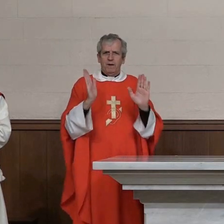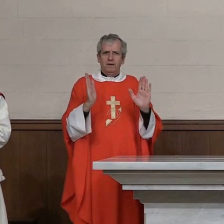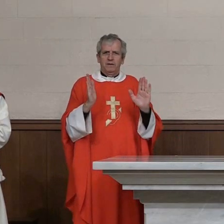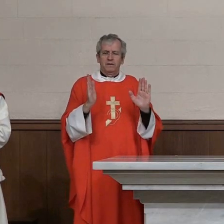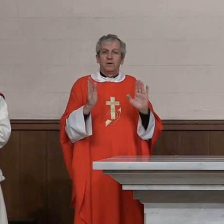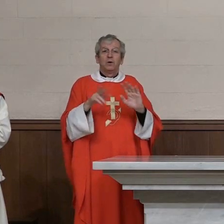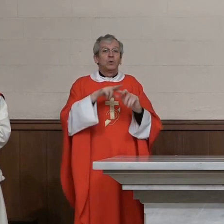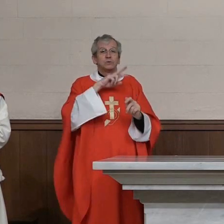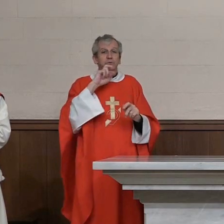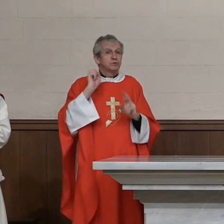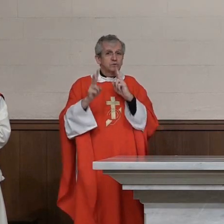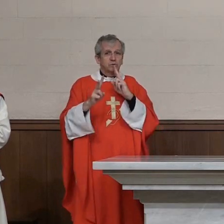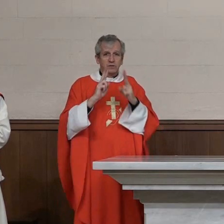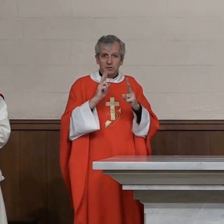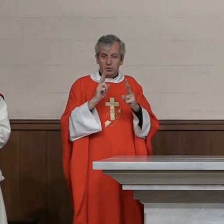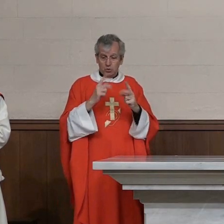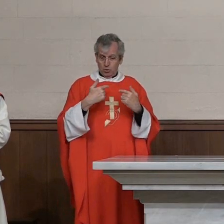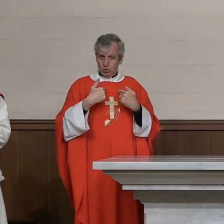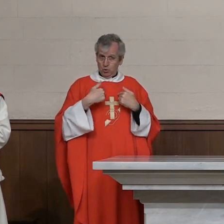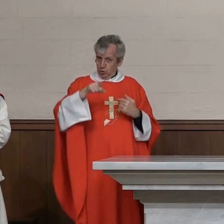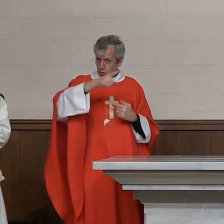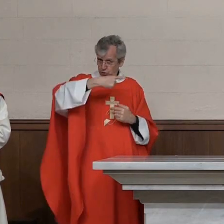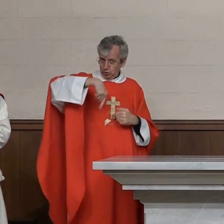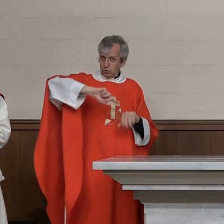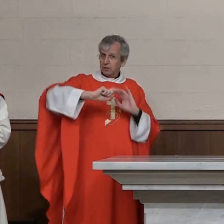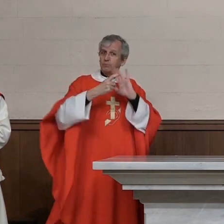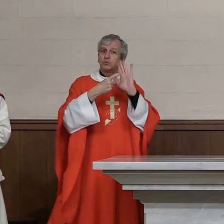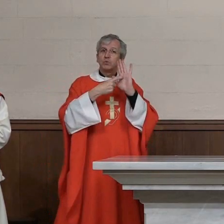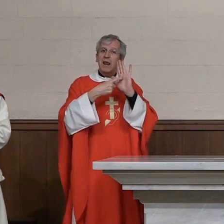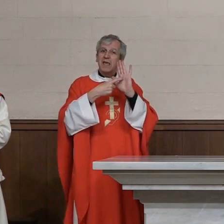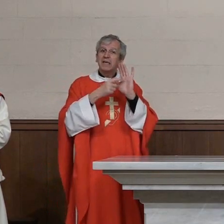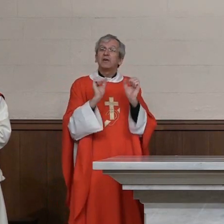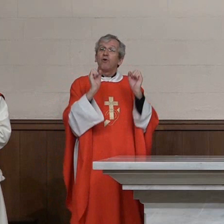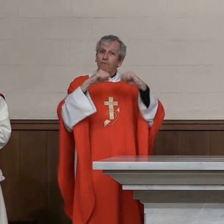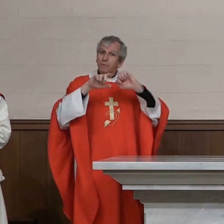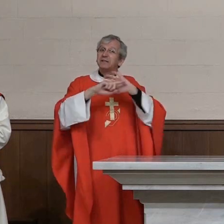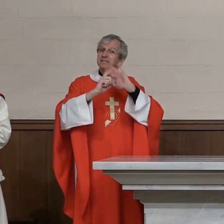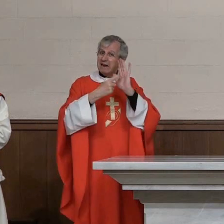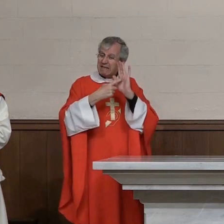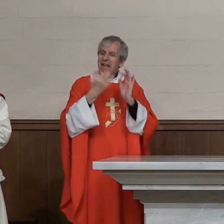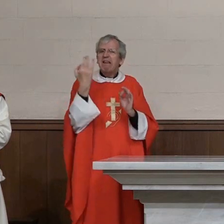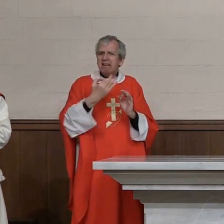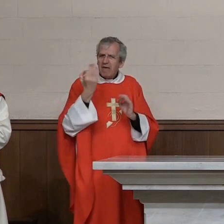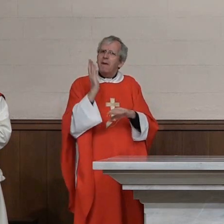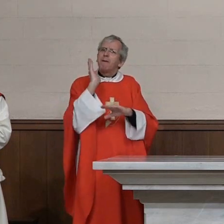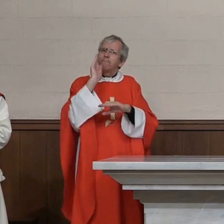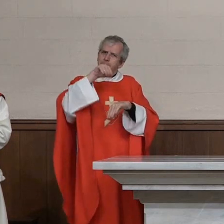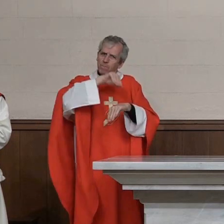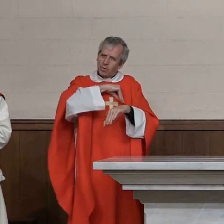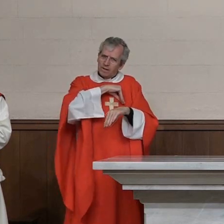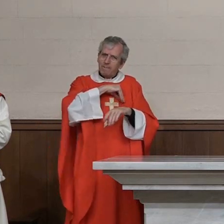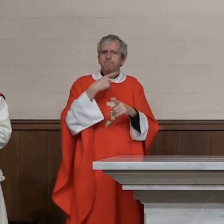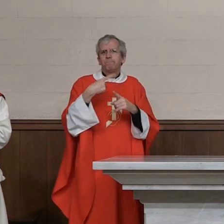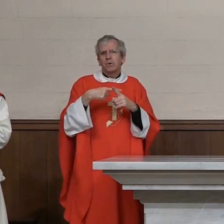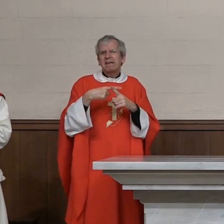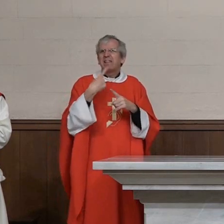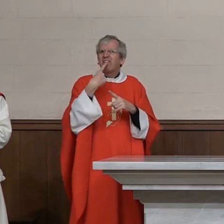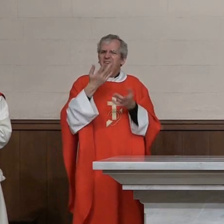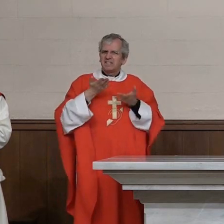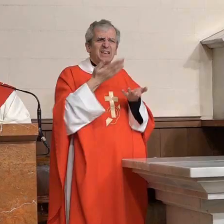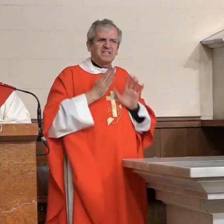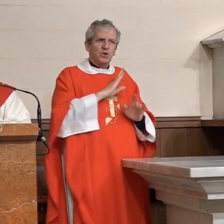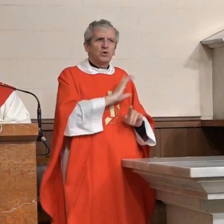judíos le contestaron: Nosotros tenemos una ley, y según esa ley tiene que morir, porque se ha hecho hijo de